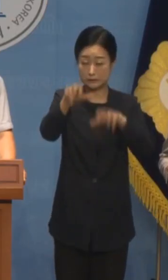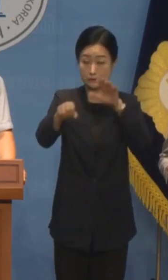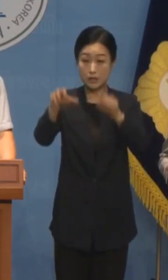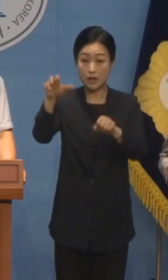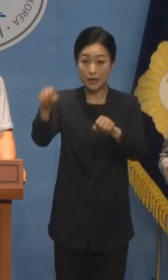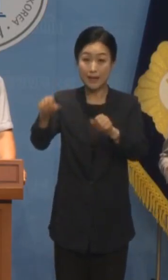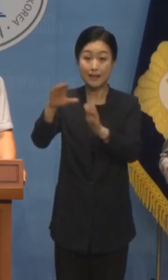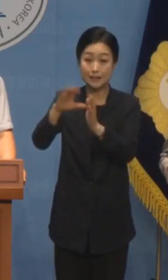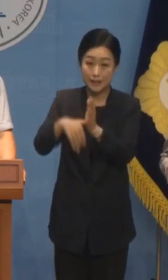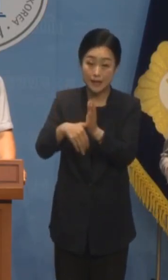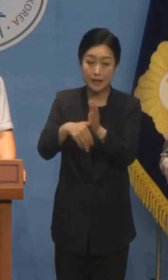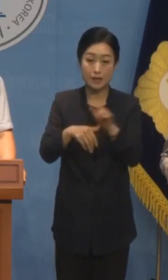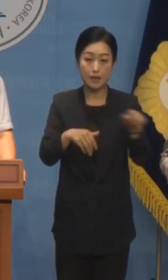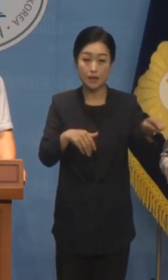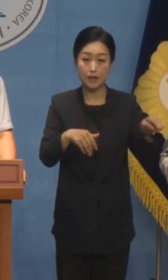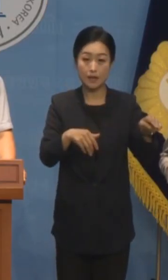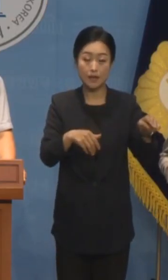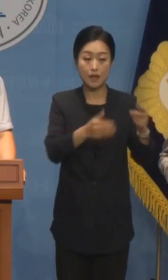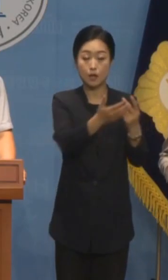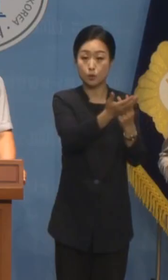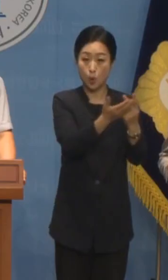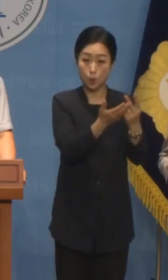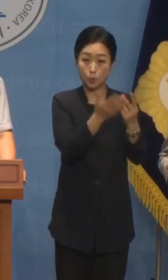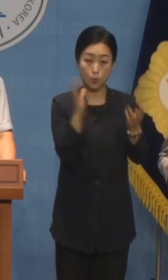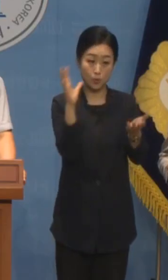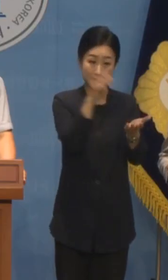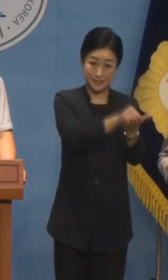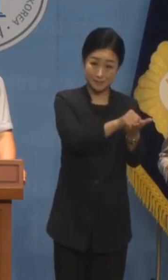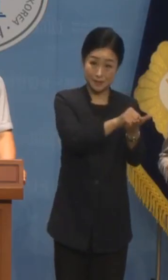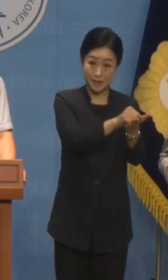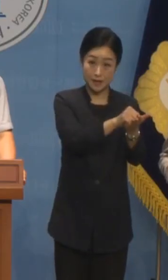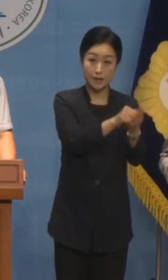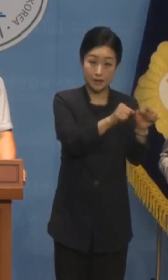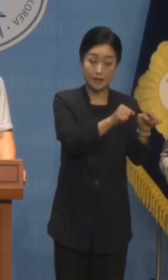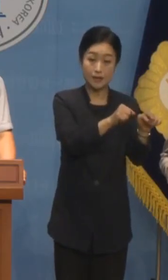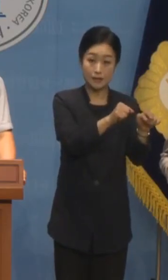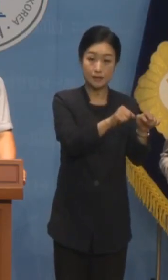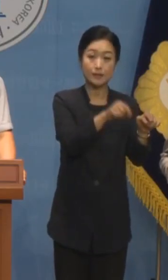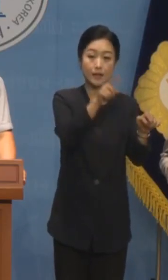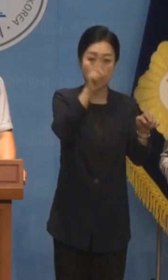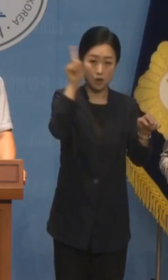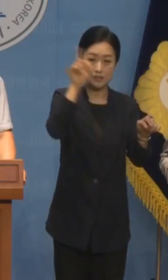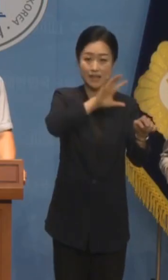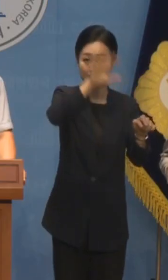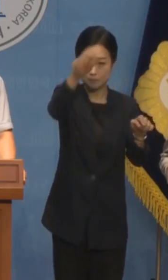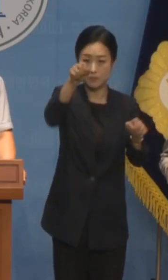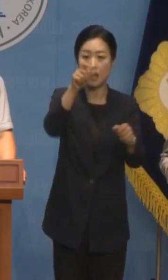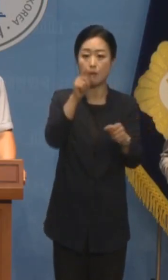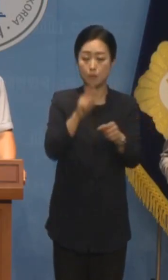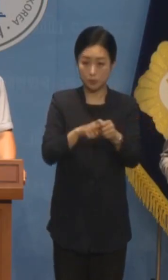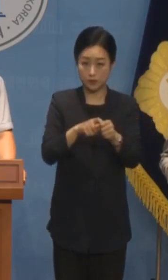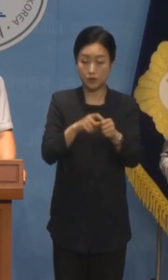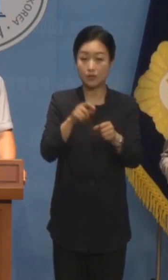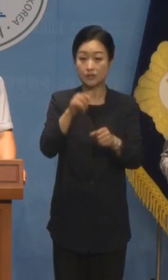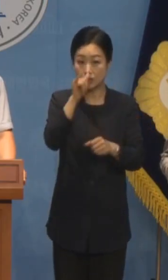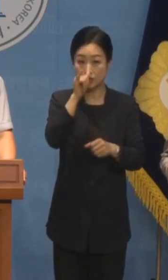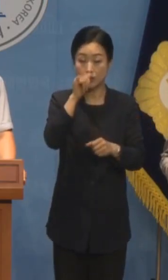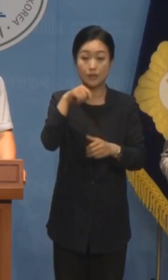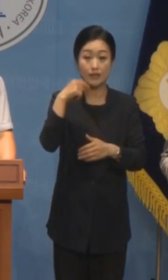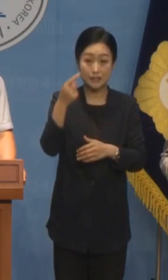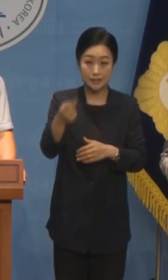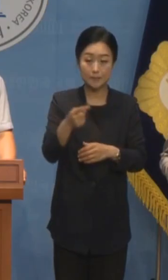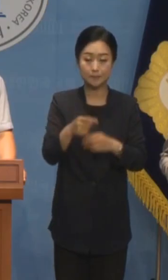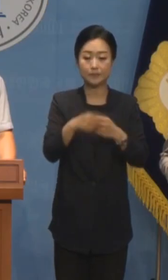독도를 조선 침략, 대류 침략의 대합실로 여기고 있었던 것입니다. 그로부터 1년 후에 강화도